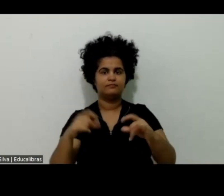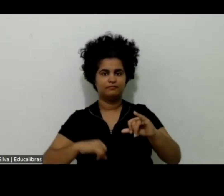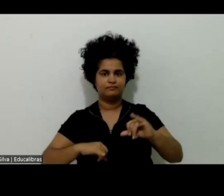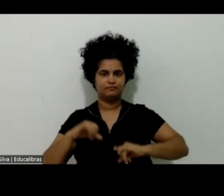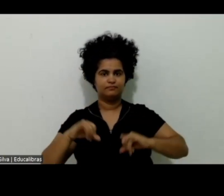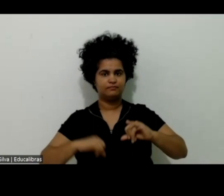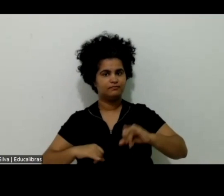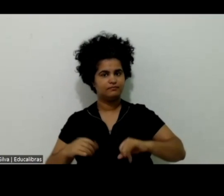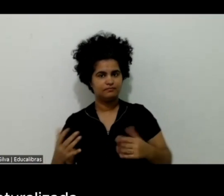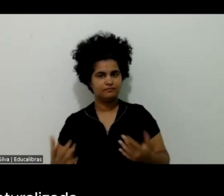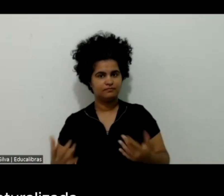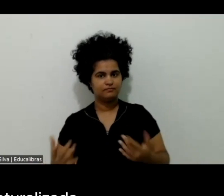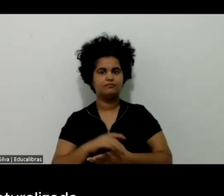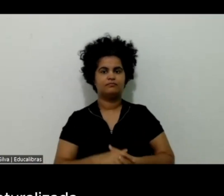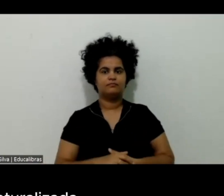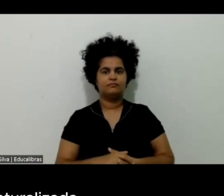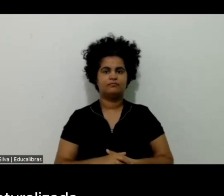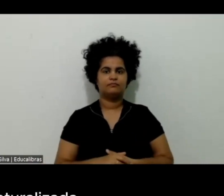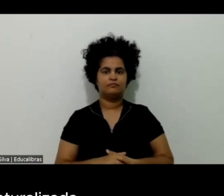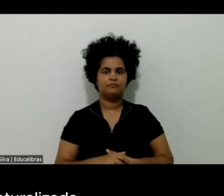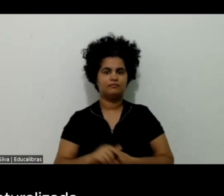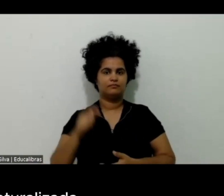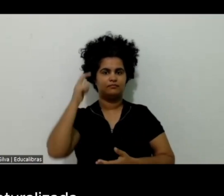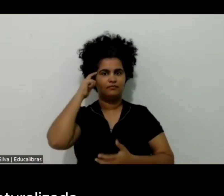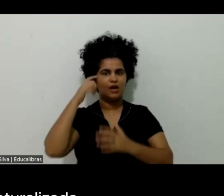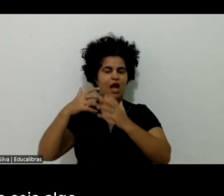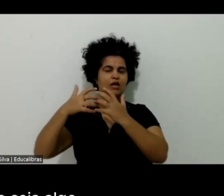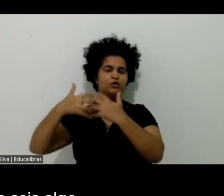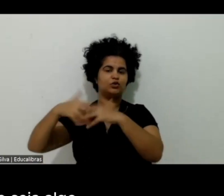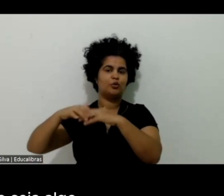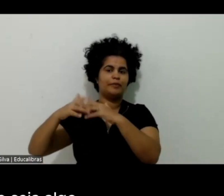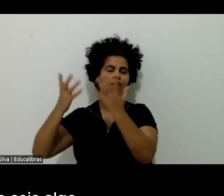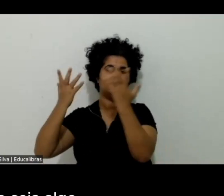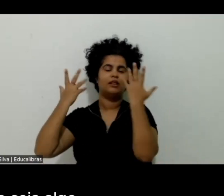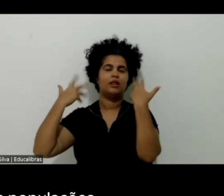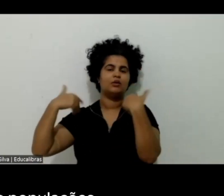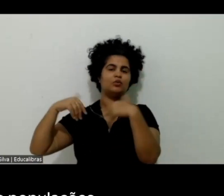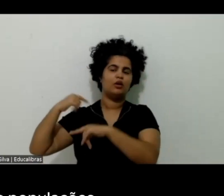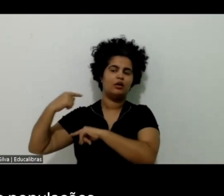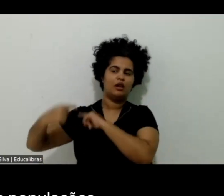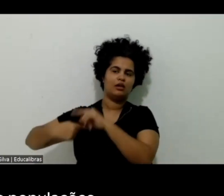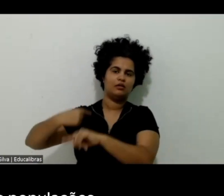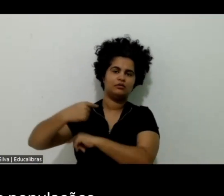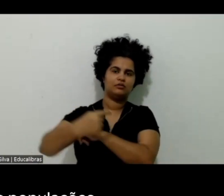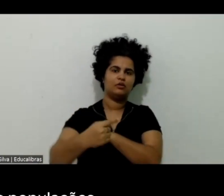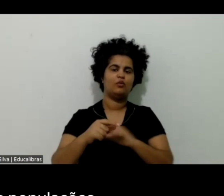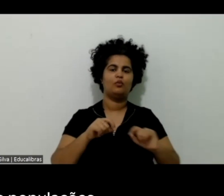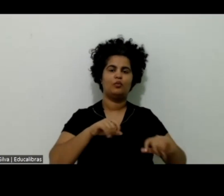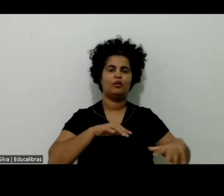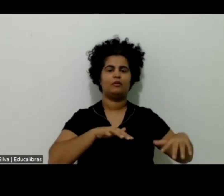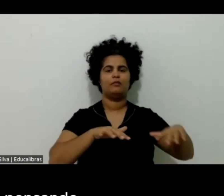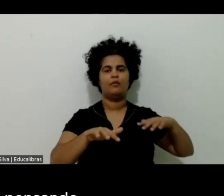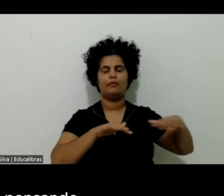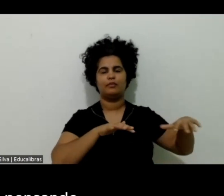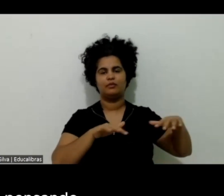é racionalmente naturalizada, né, faz com que isso esteja algo que mobiliza essas populações, inclusive